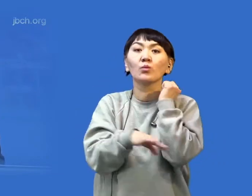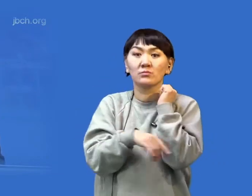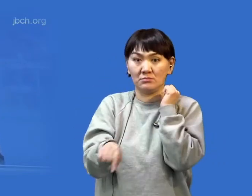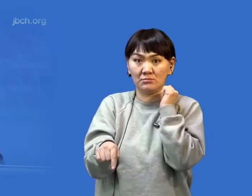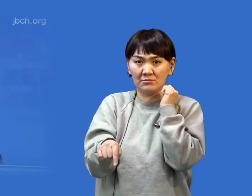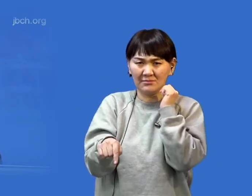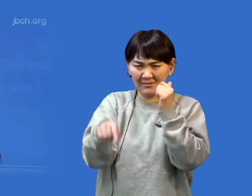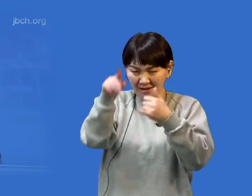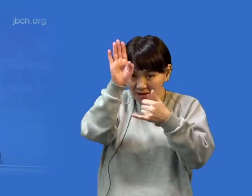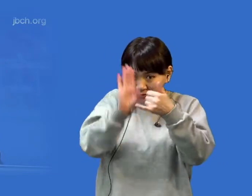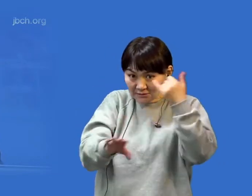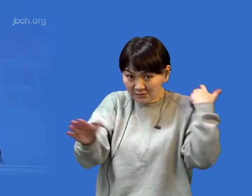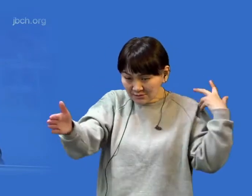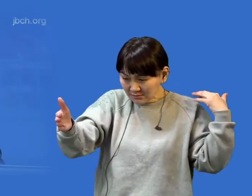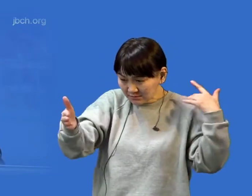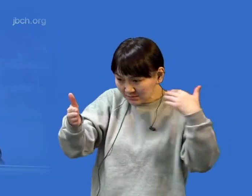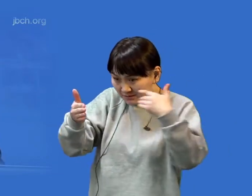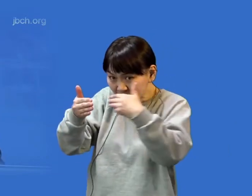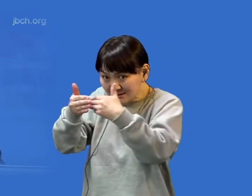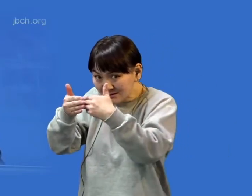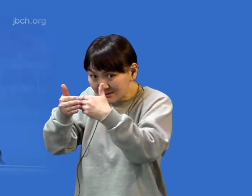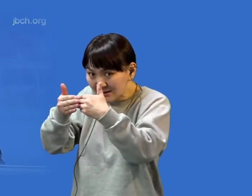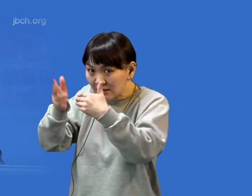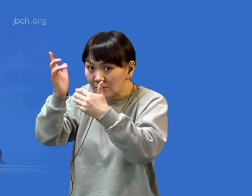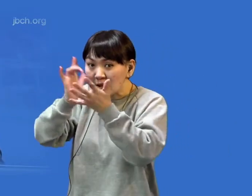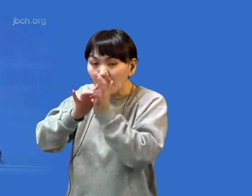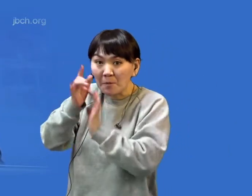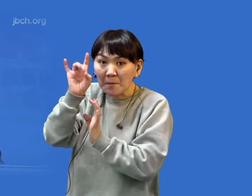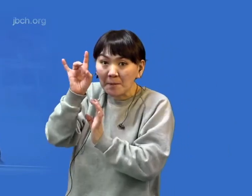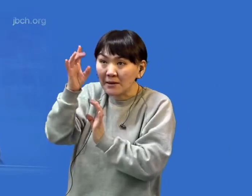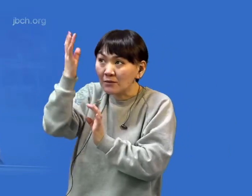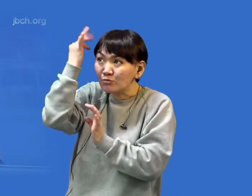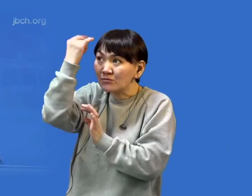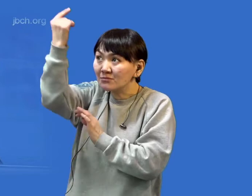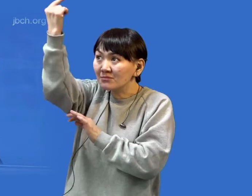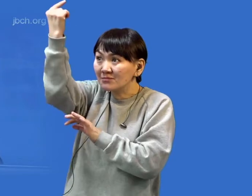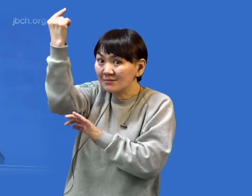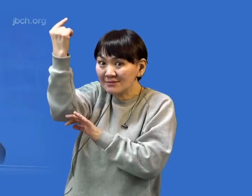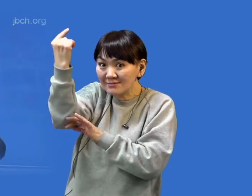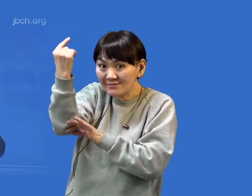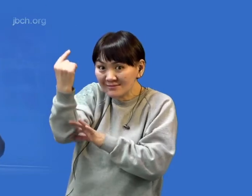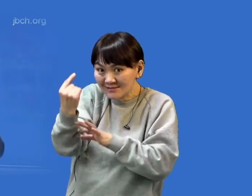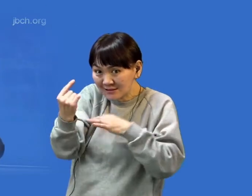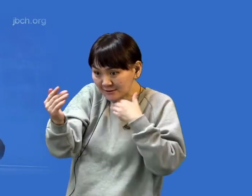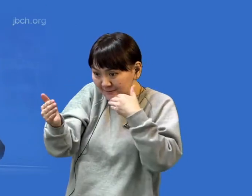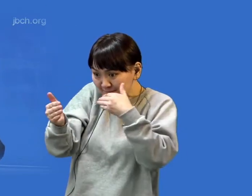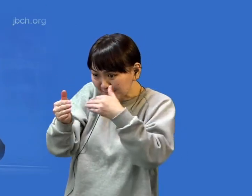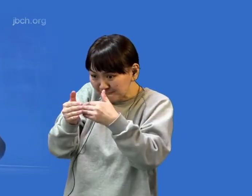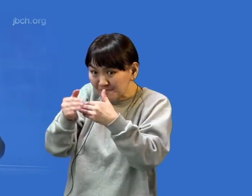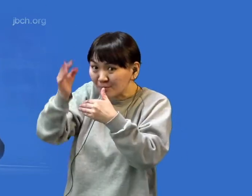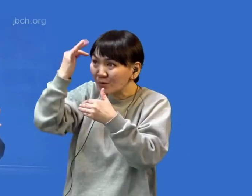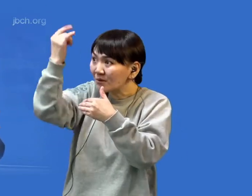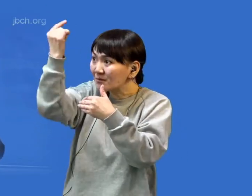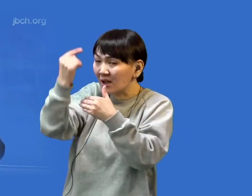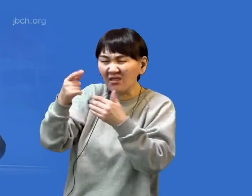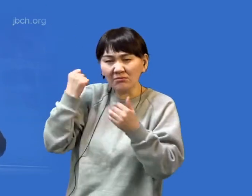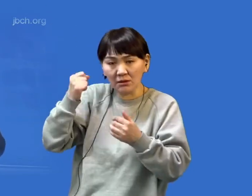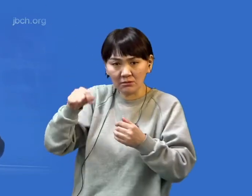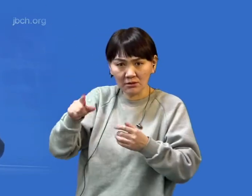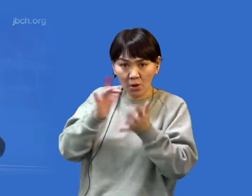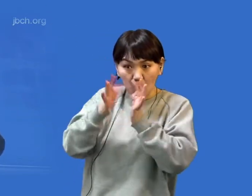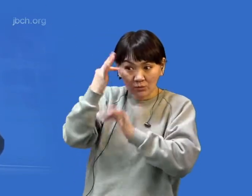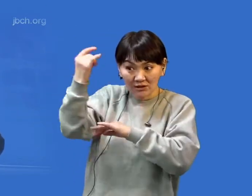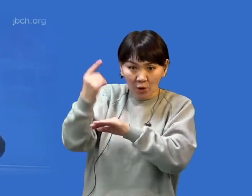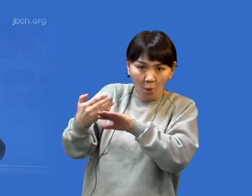хизээвэ. Эзэн яг ирэх үеийг хэлээд байна. Тэгэлэр бүгдээрээ бол үнэхээр бүх юмсийн төгсгөл ойр ирчихэд байна. Ирүүл ухаантай